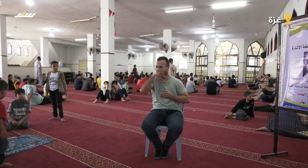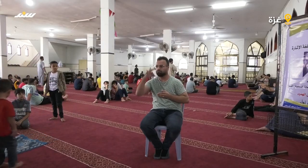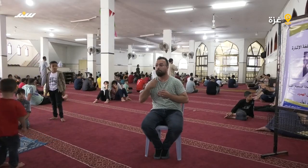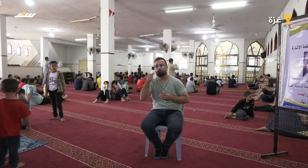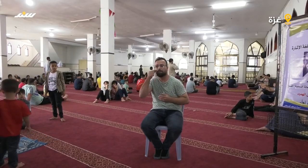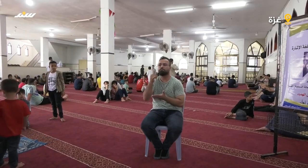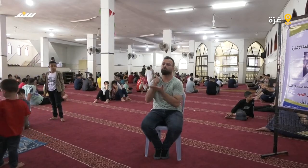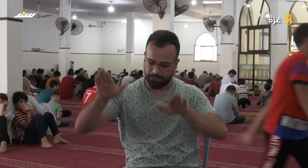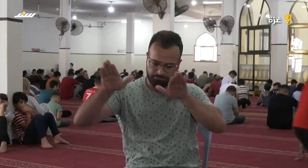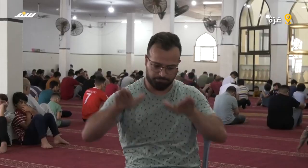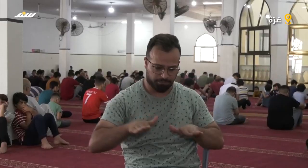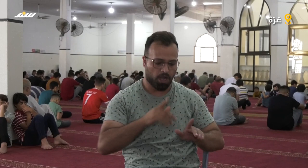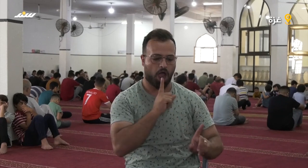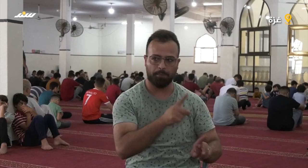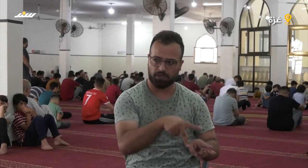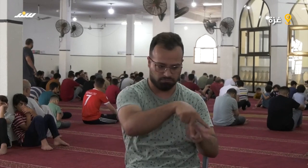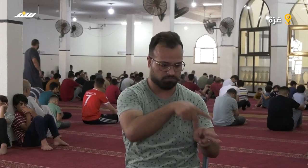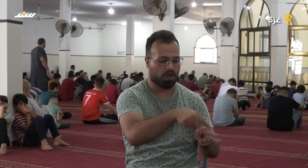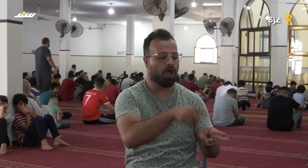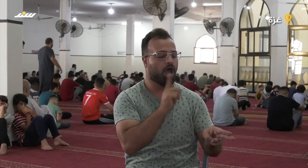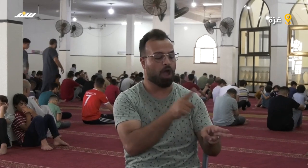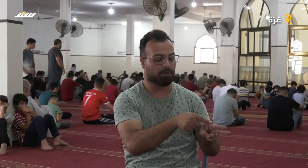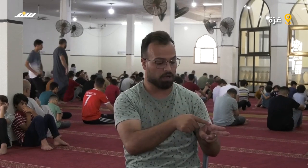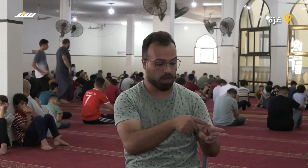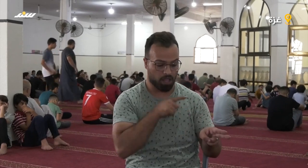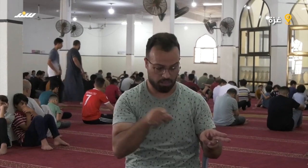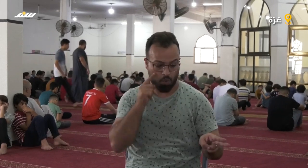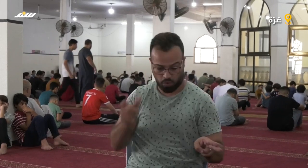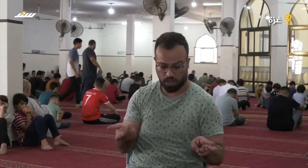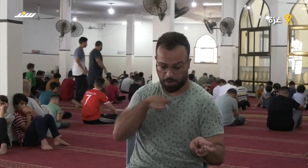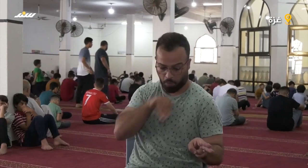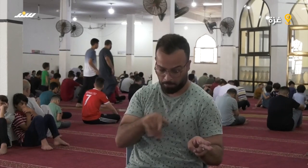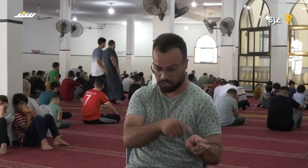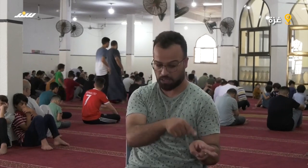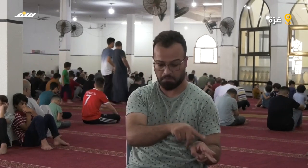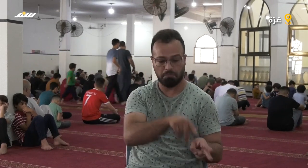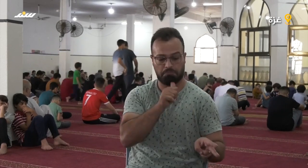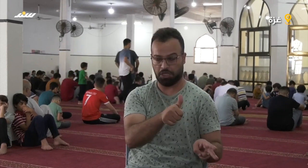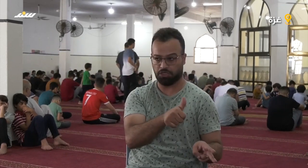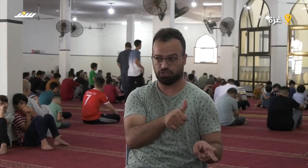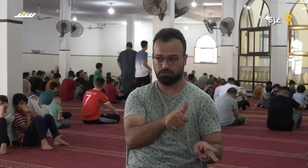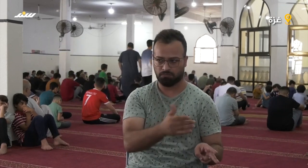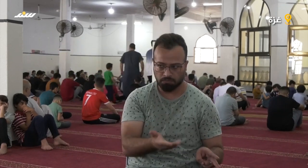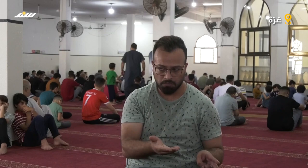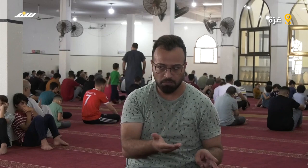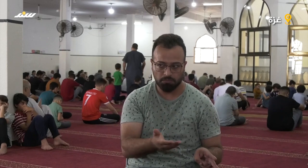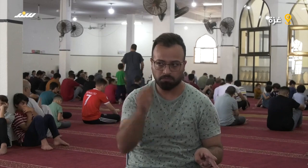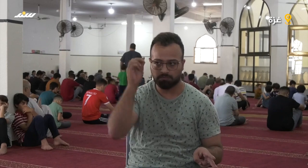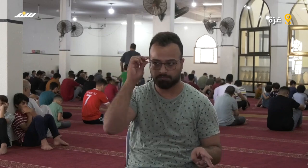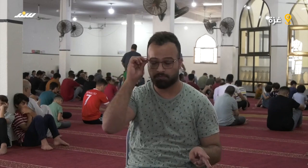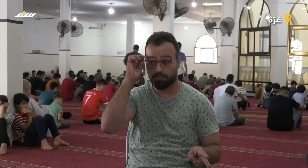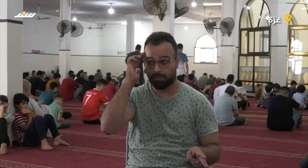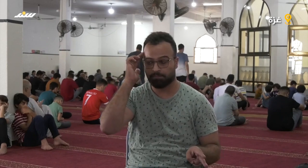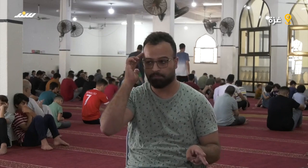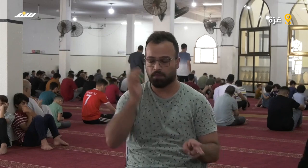وجدا بيكونوا سعيدين لما يلاقوا حالهم أسوة بزملائهم البدون إعاقة، إنه بيتم دمجهم